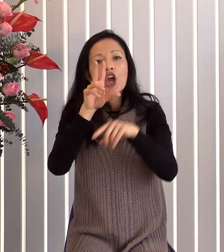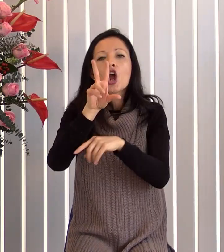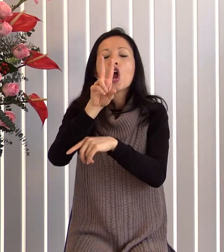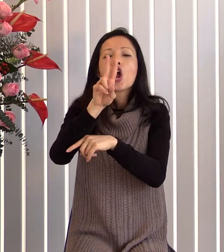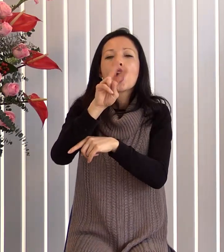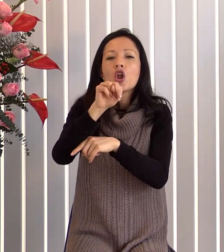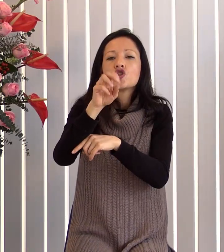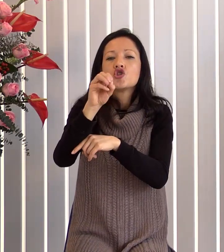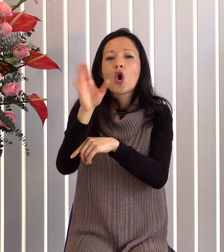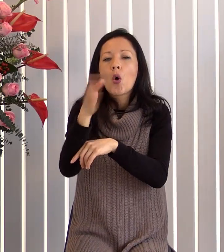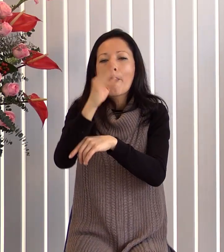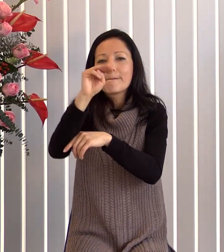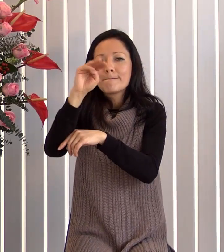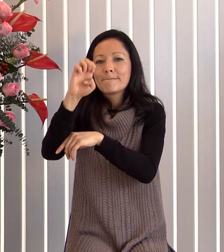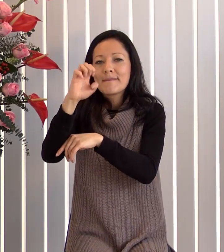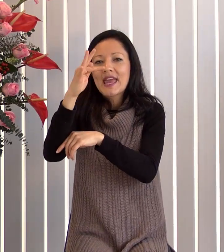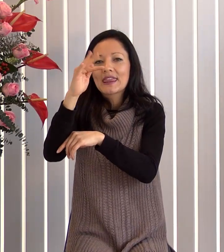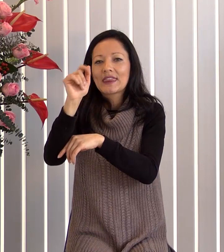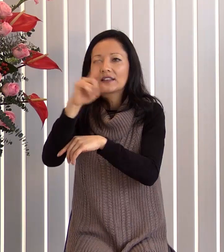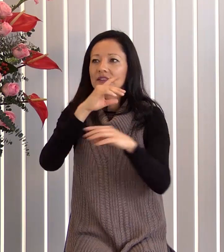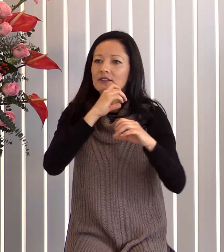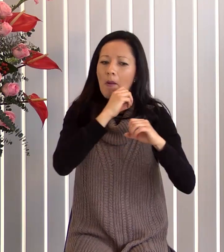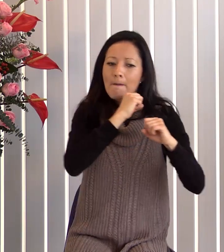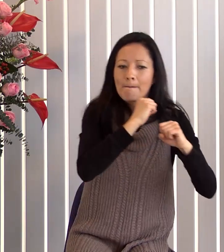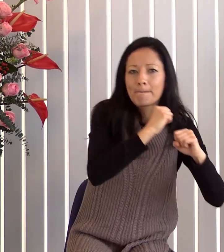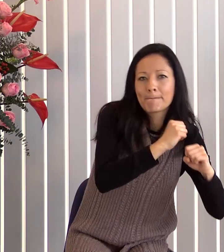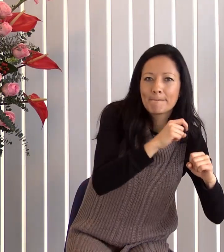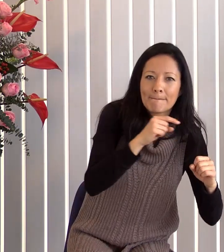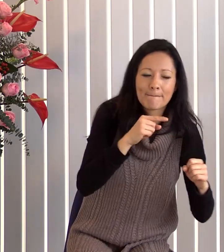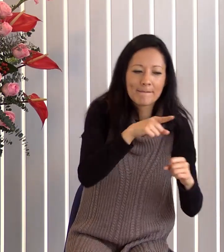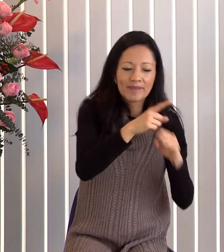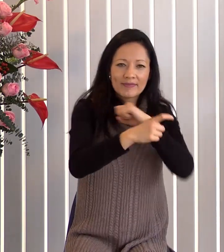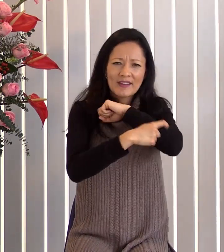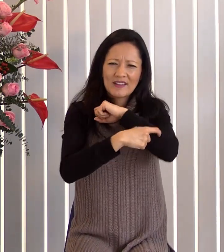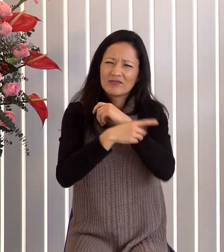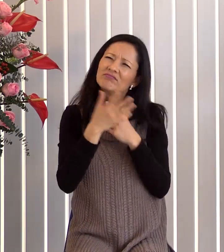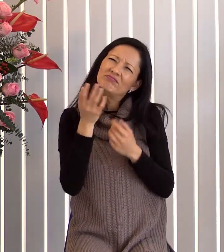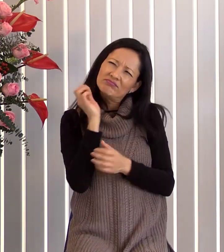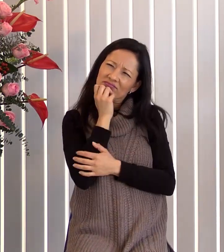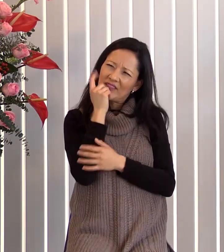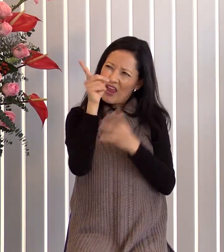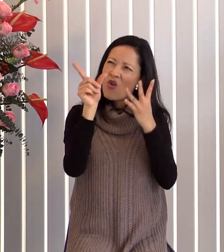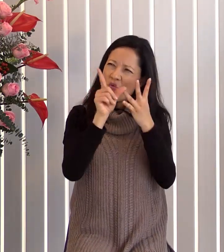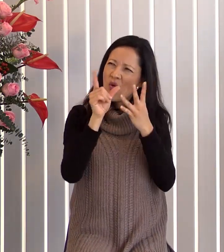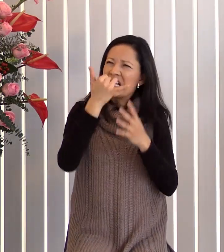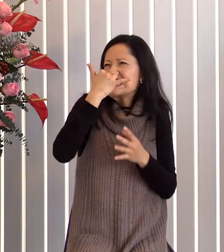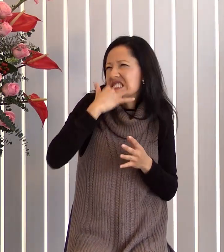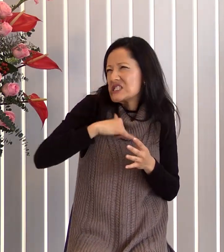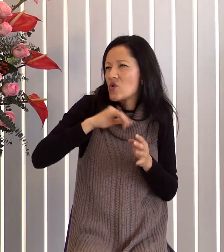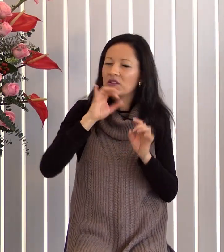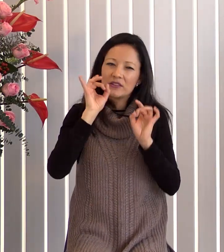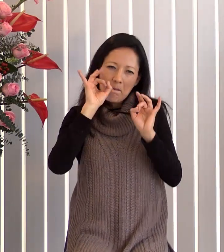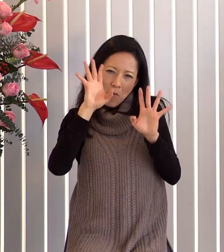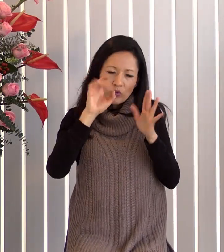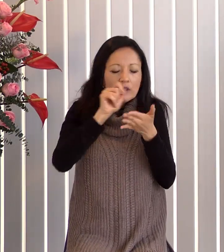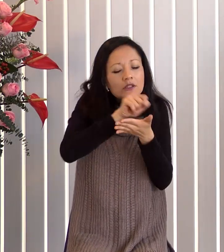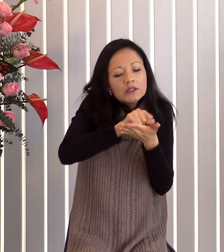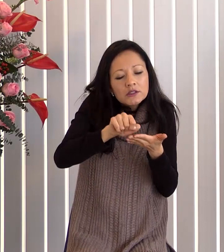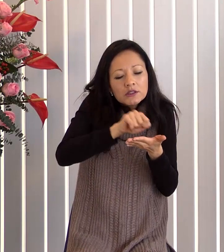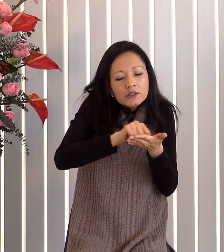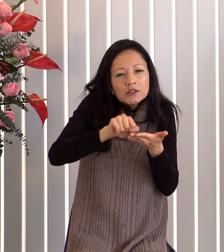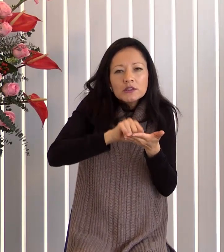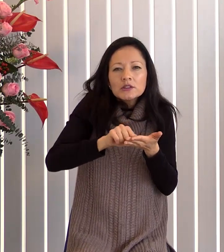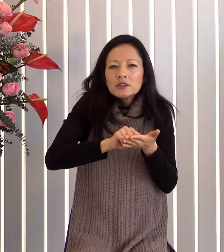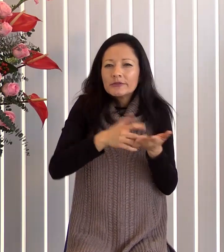Lucas se equivocó? ¿O será que las personas que transcribieron después Lucas, cuando hicieron las copias, se